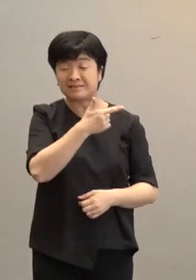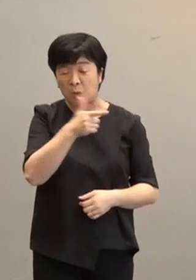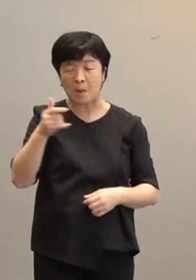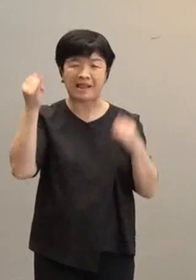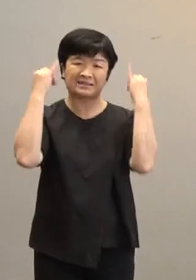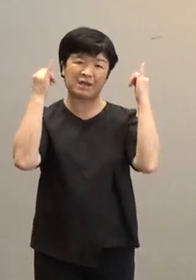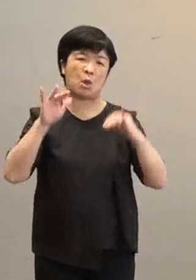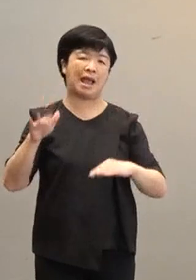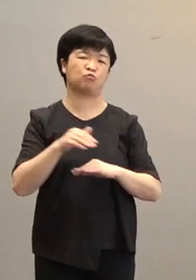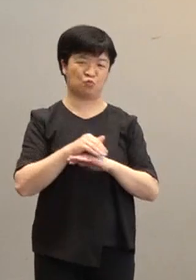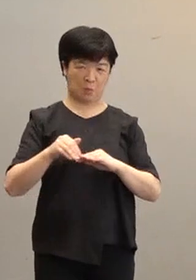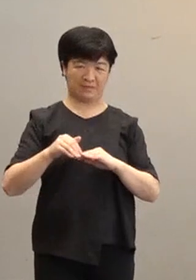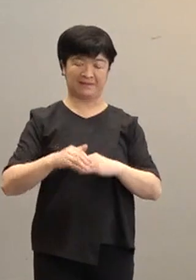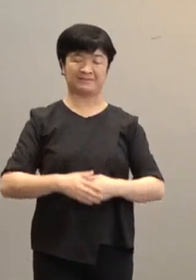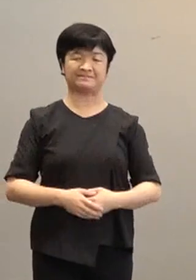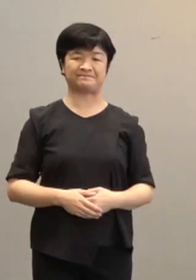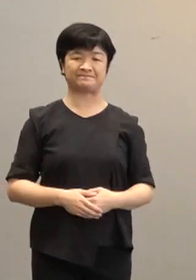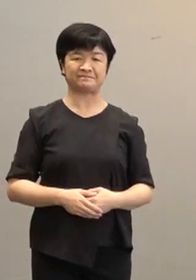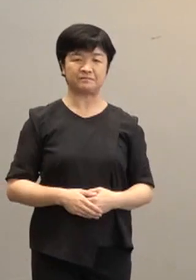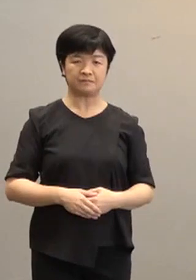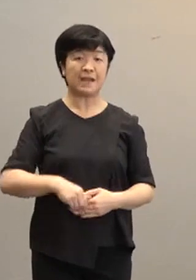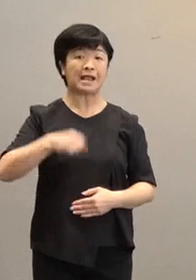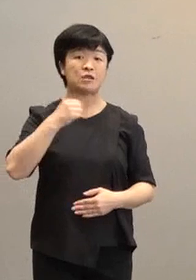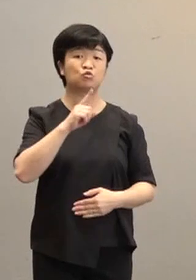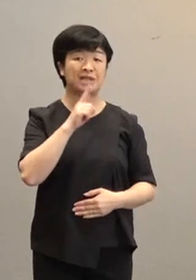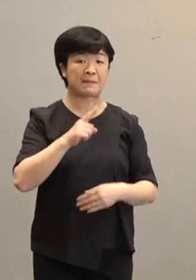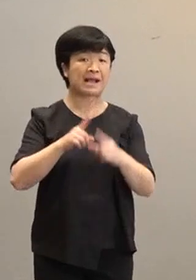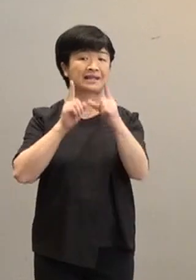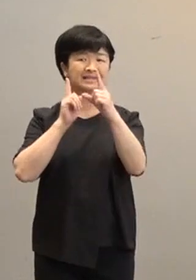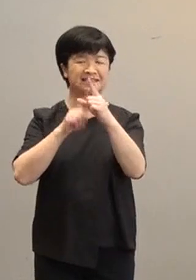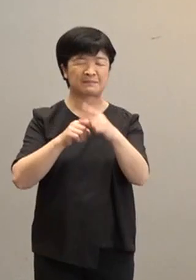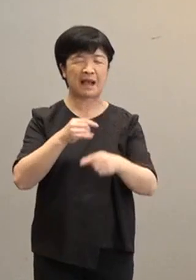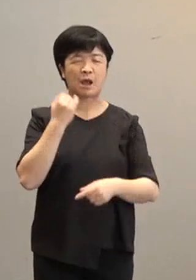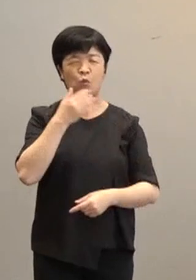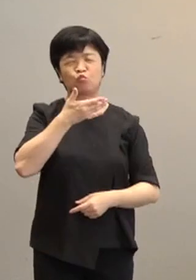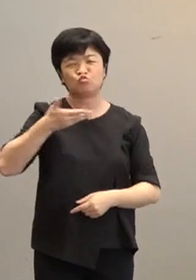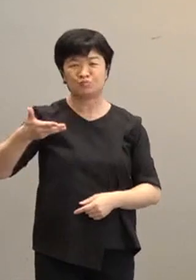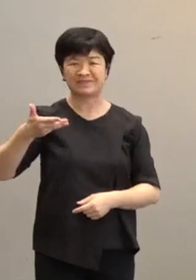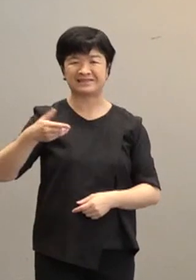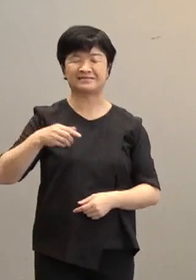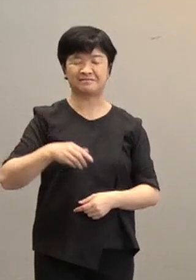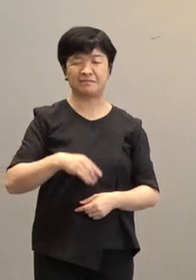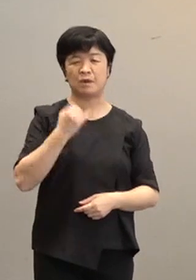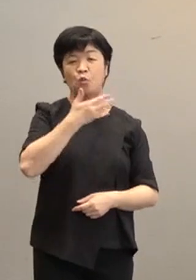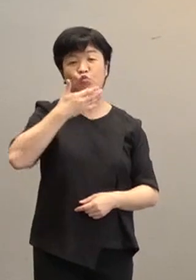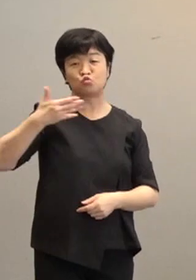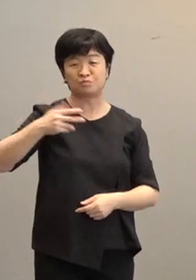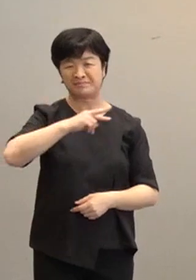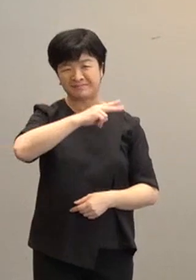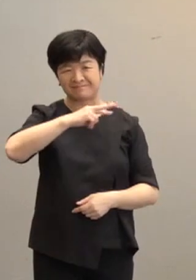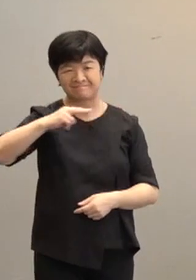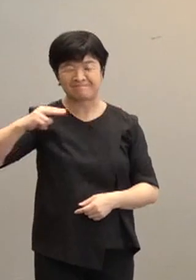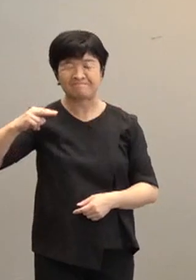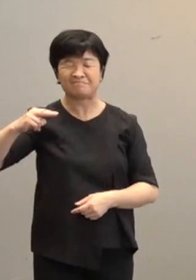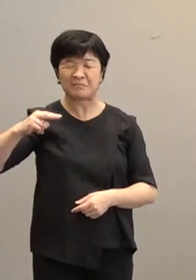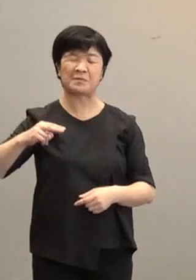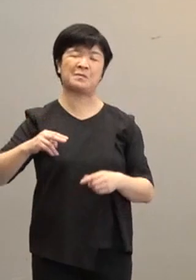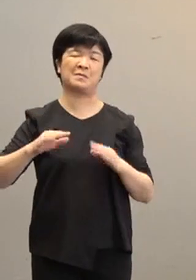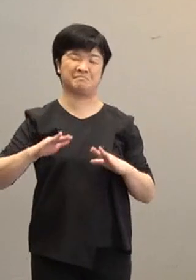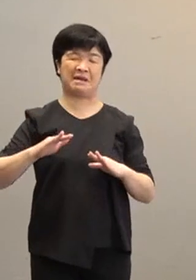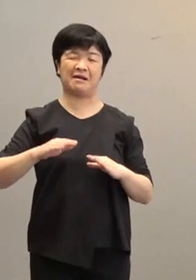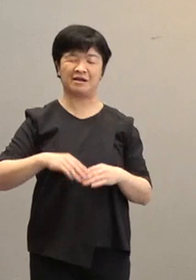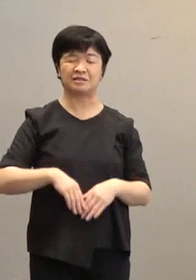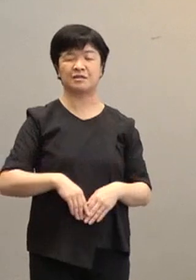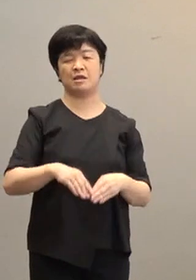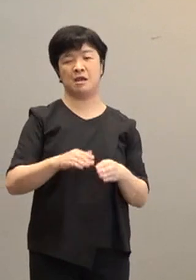。また夏といえば千葉の海であります。海水浴シーズン到来をいたしまして、県内の海水浴場も順次